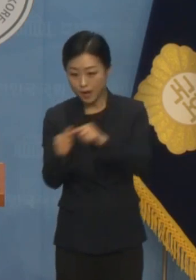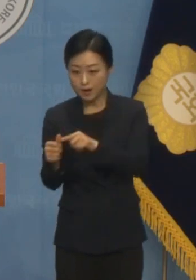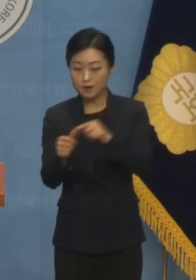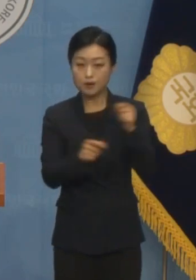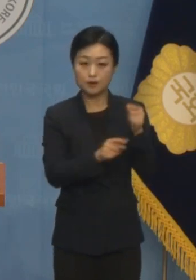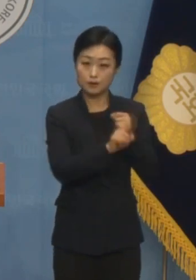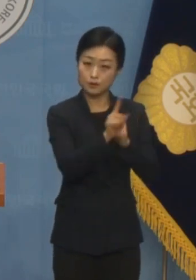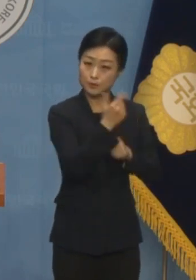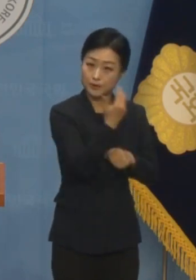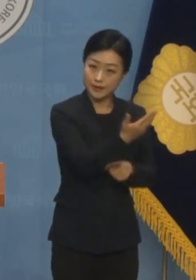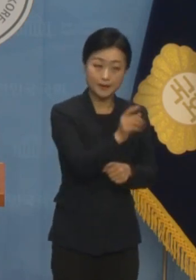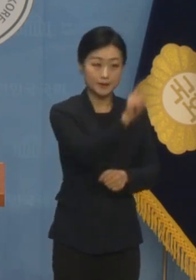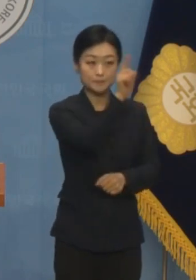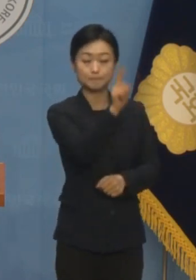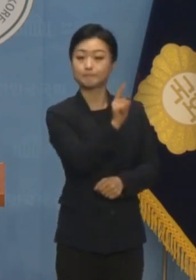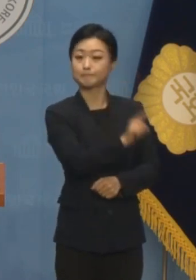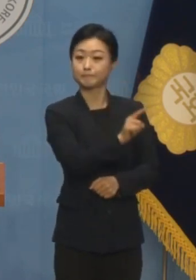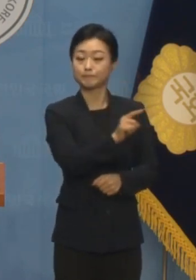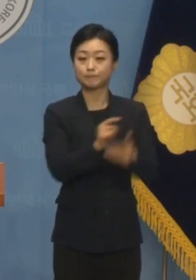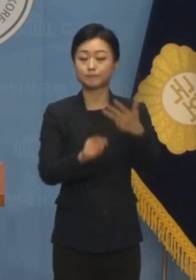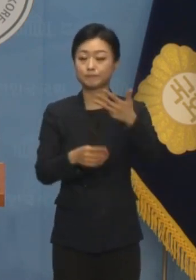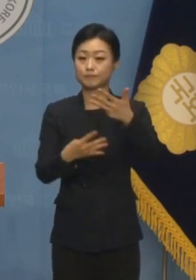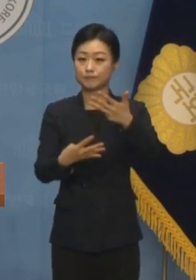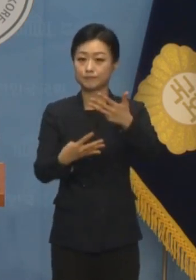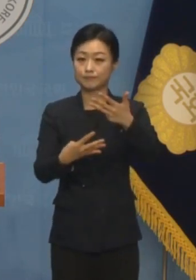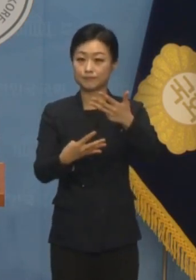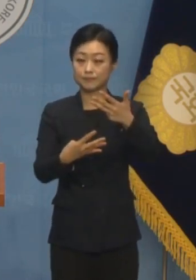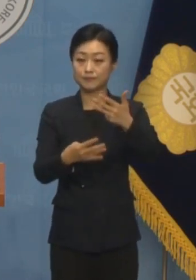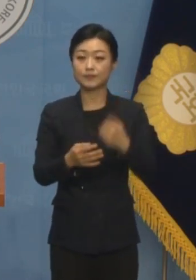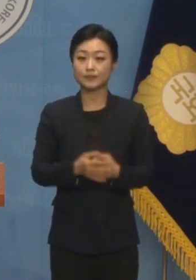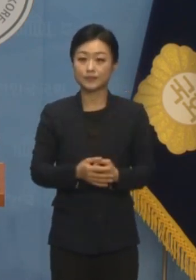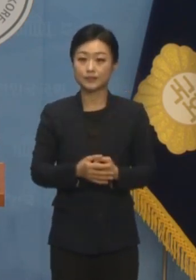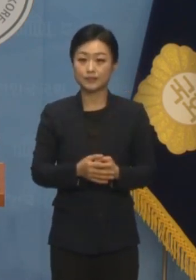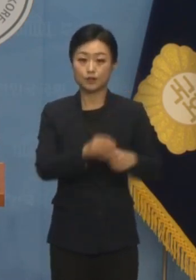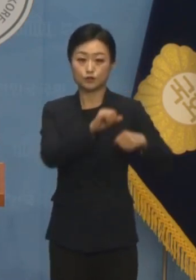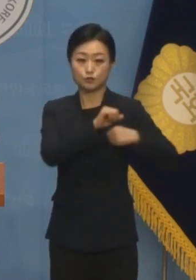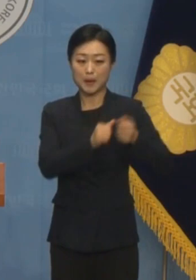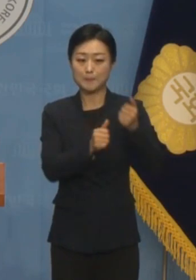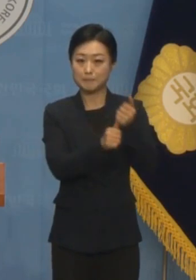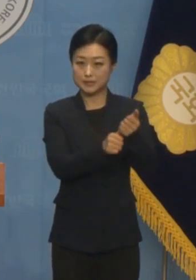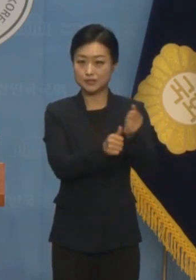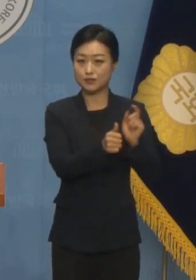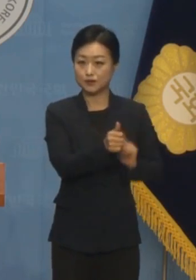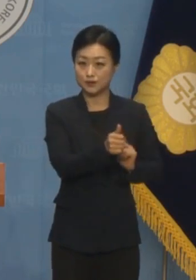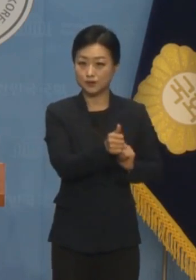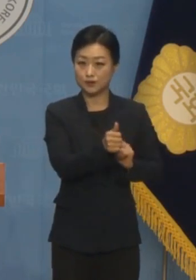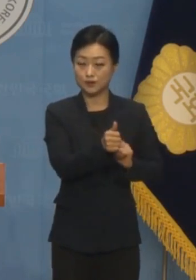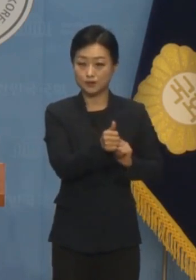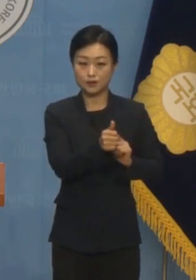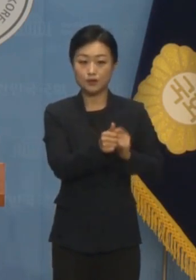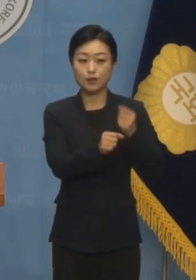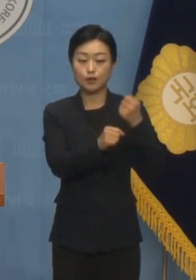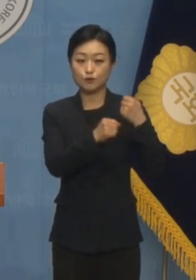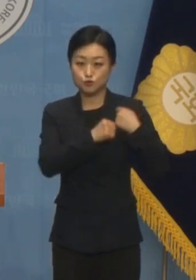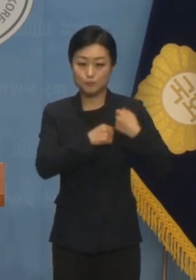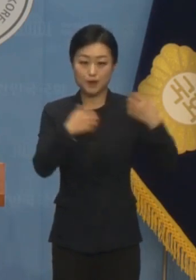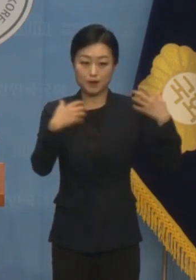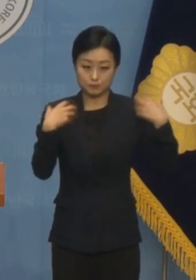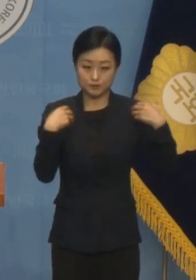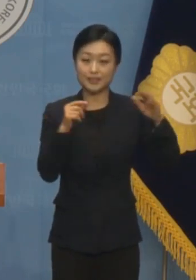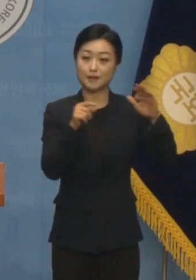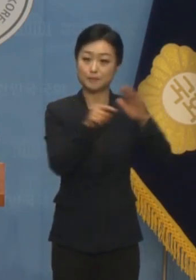나섰습니까? 지난 8월 4일 임기훈 전 국방비서관이 국방부 청사를